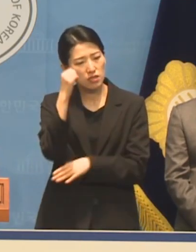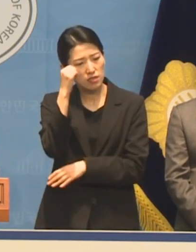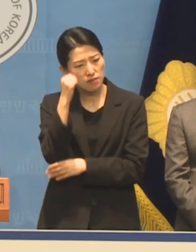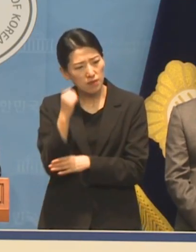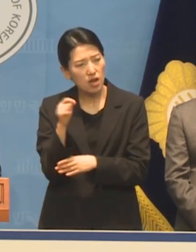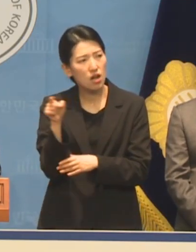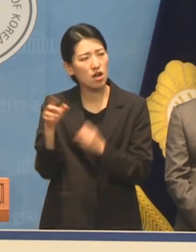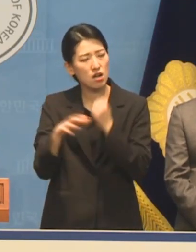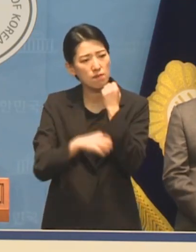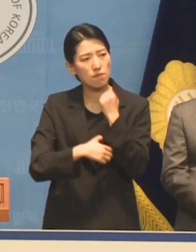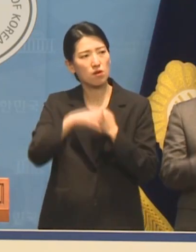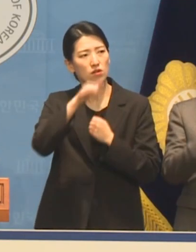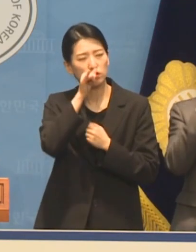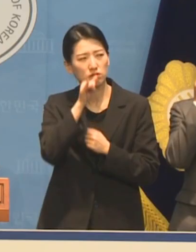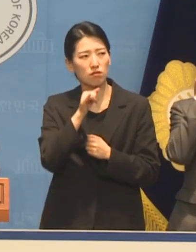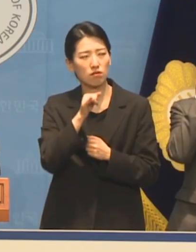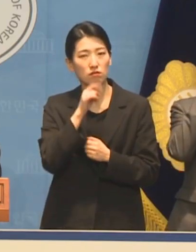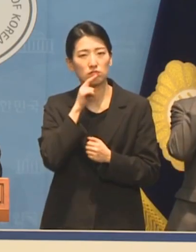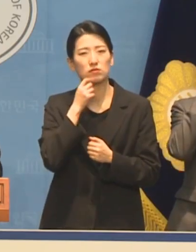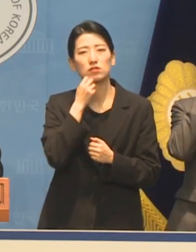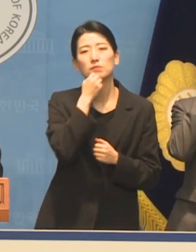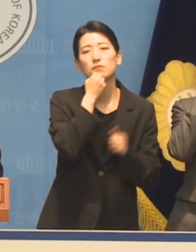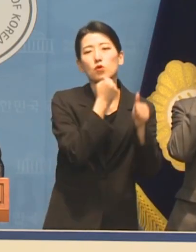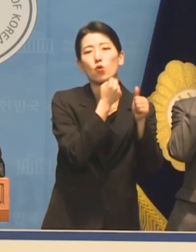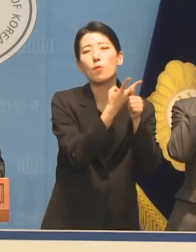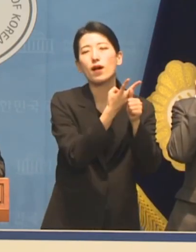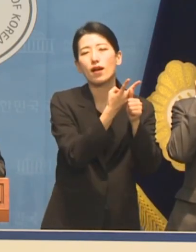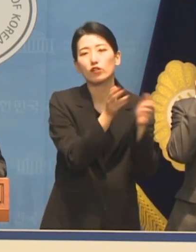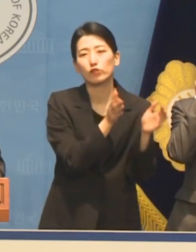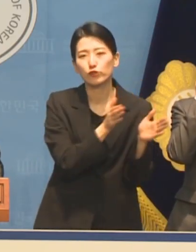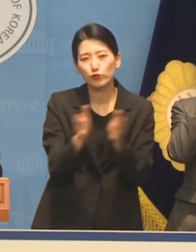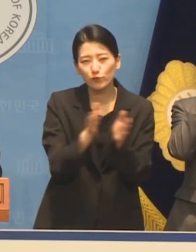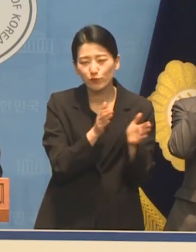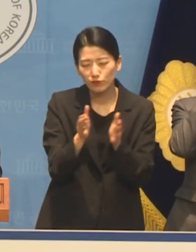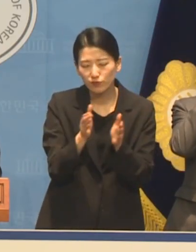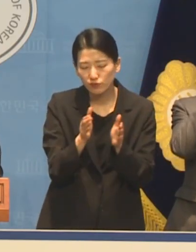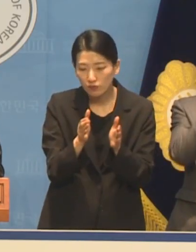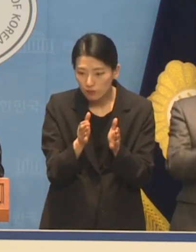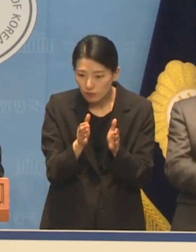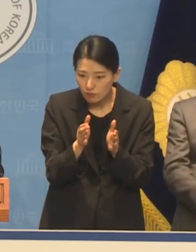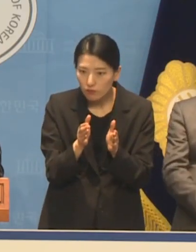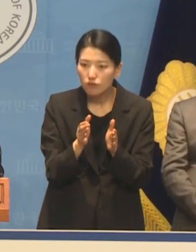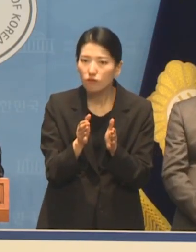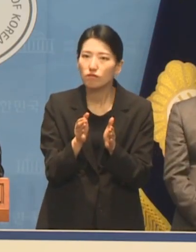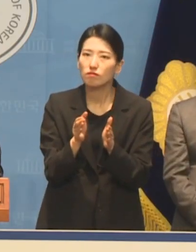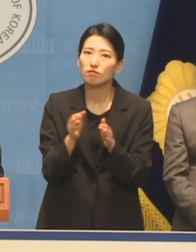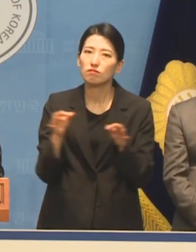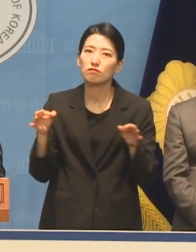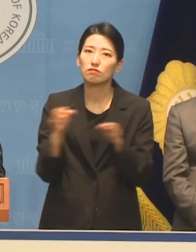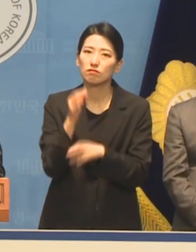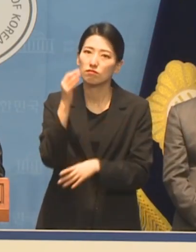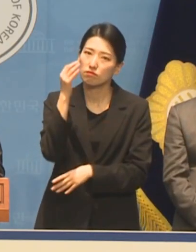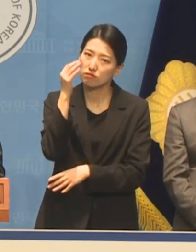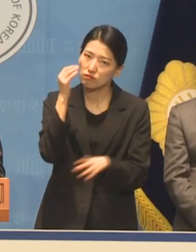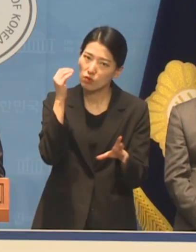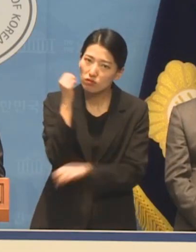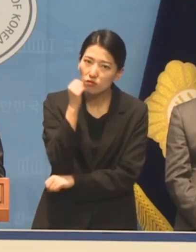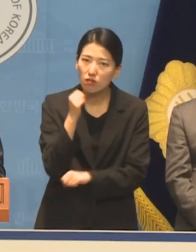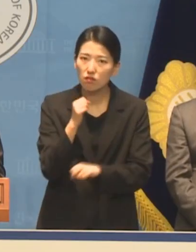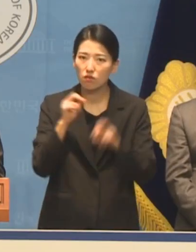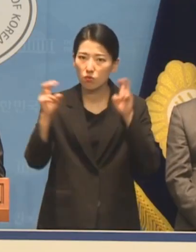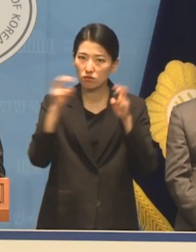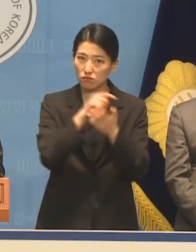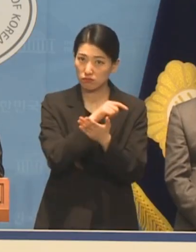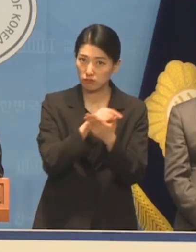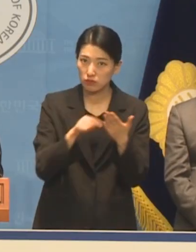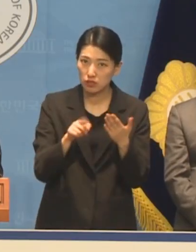확인해 본 결과 수많은 박영우 회장 일가와 관계자들의 횡령, 배임, 특경법 위반